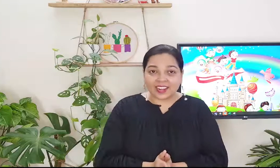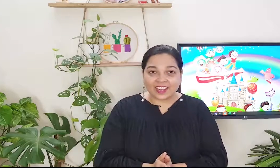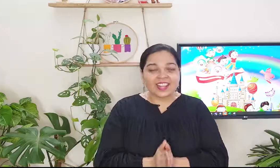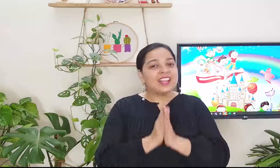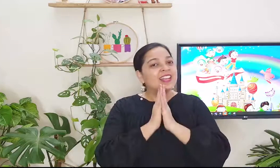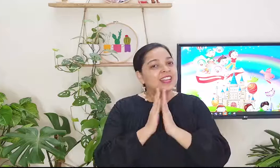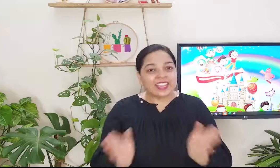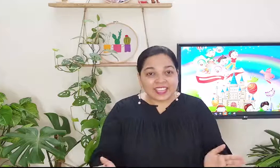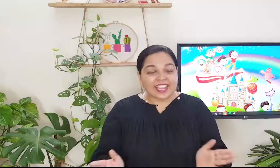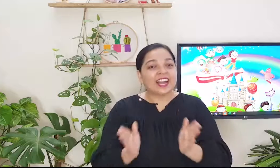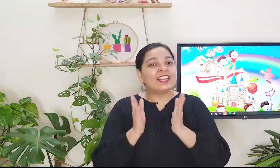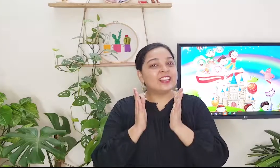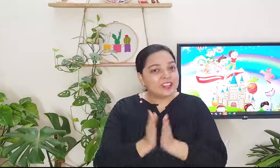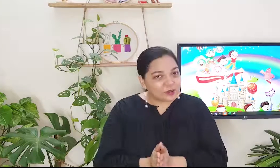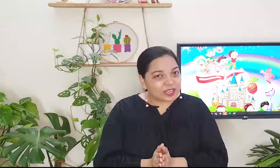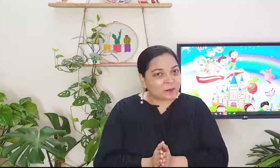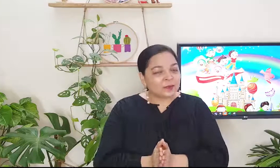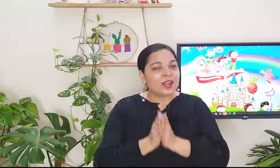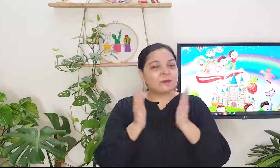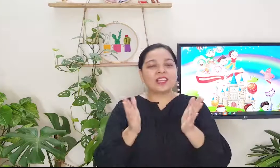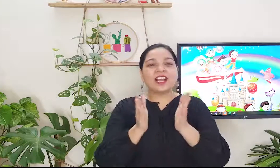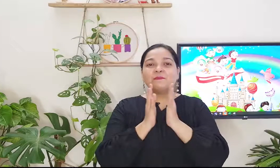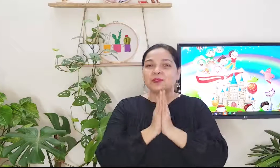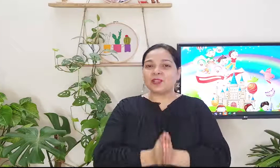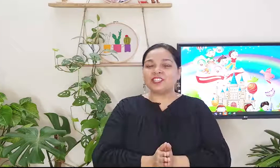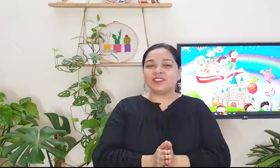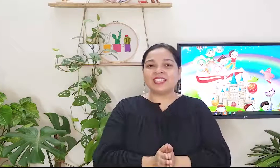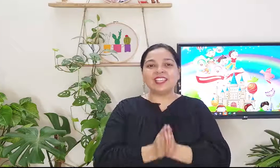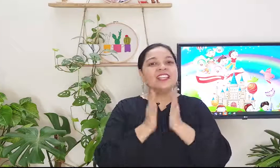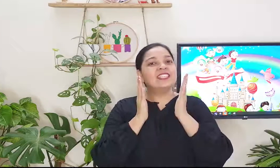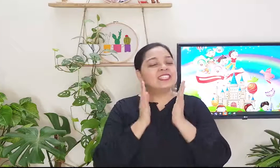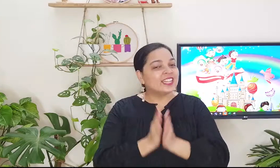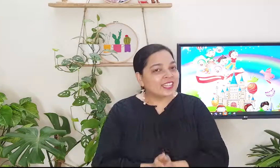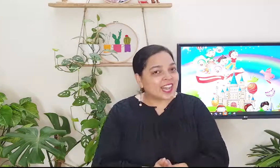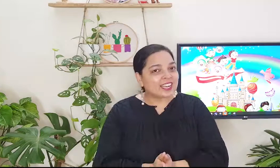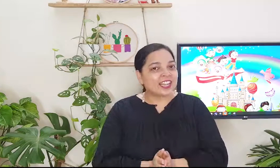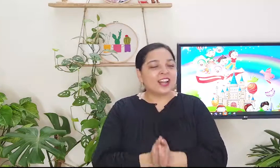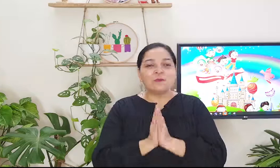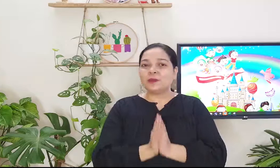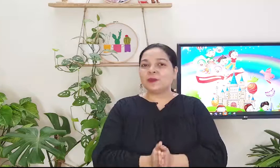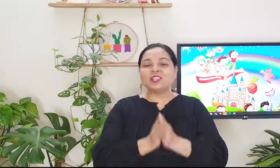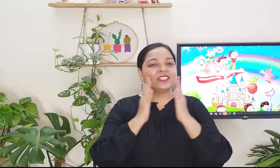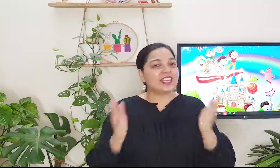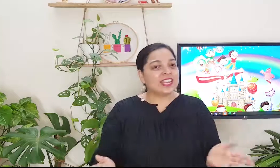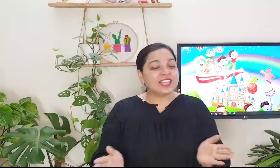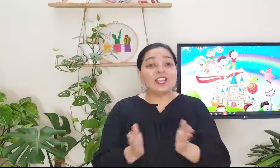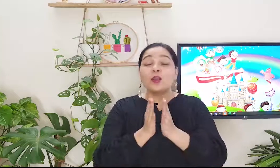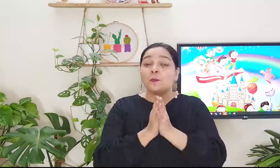আমরা পালাবো না, হালেলুয়া। আমরা কি ঈশ্বরের সন্তান, আমরা ঈশ্বরের কাছ থেকে